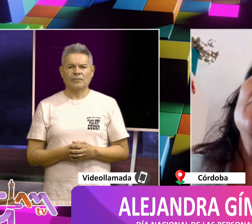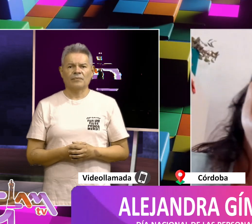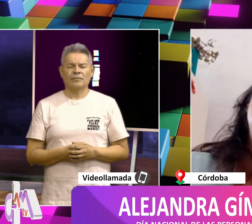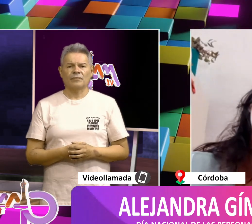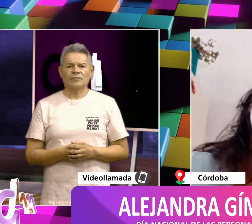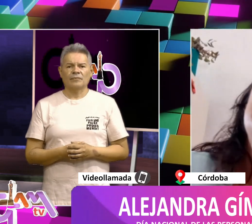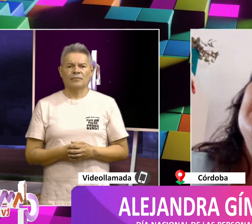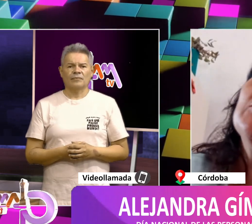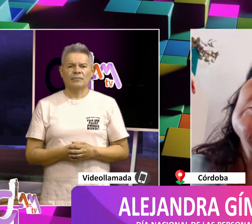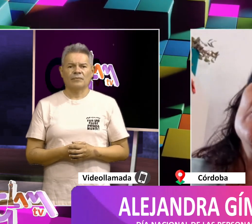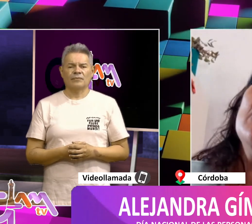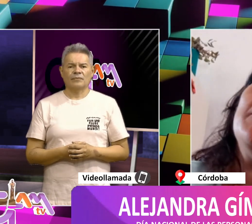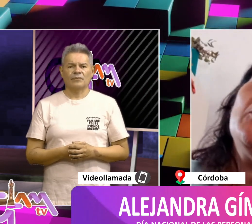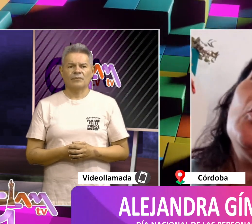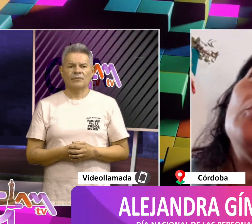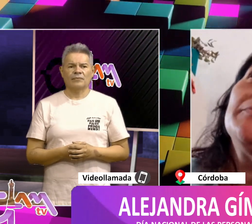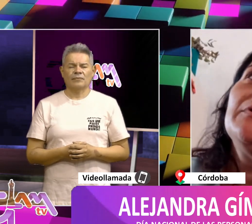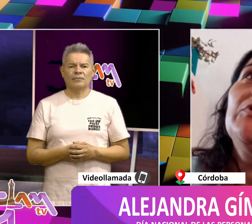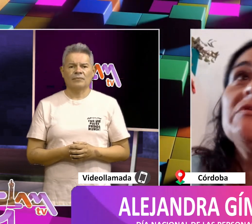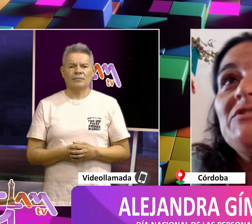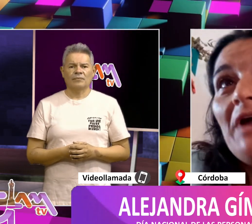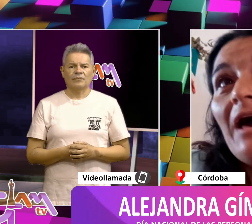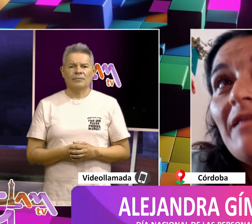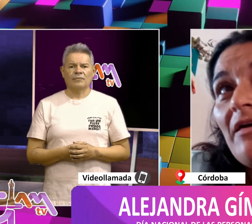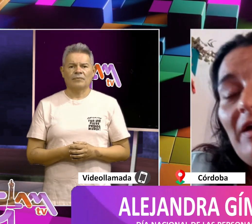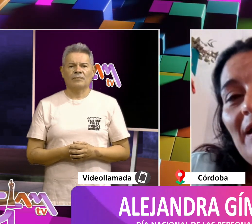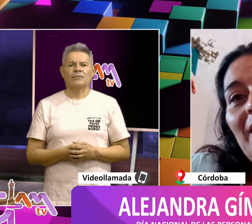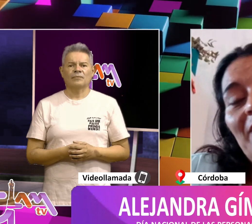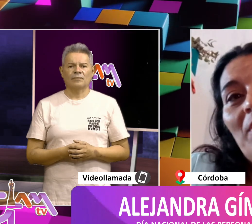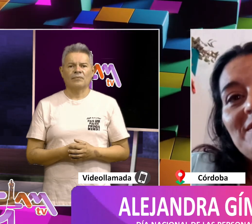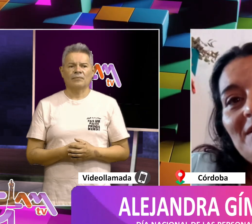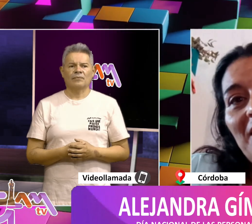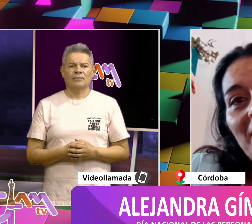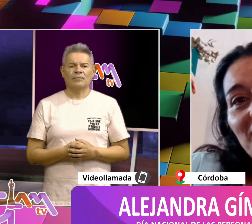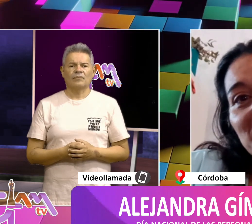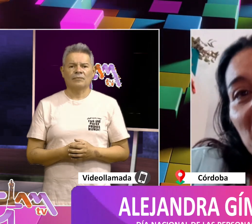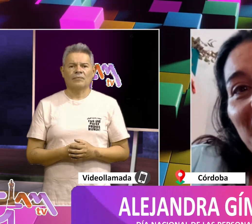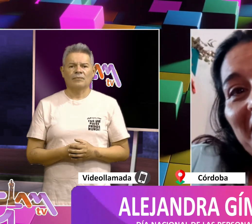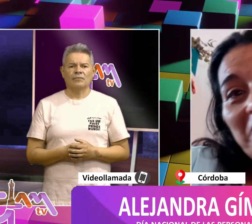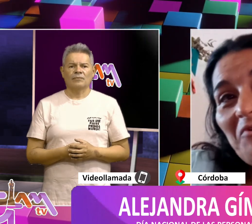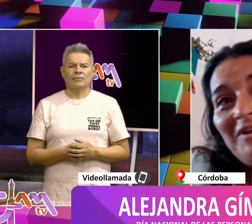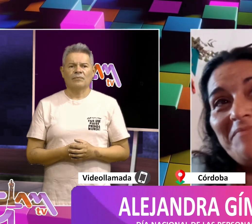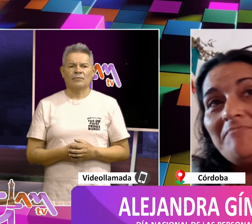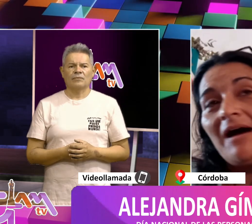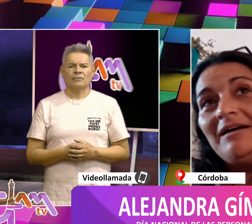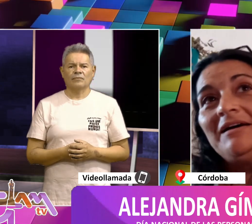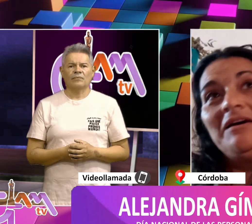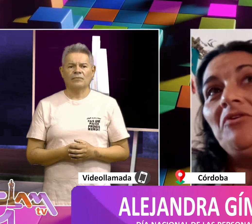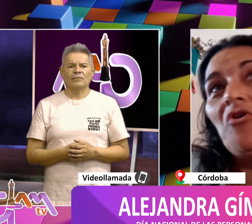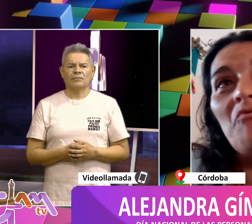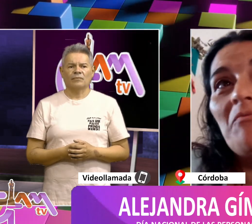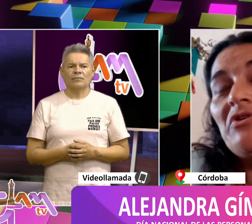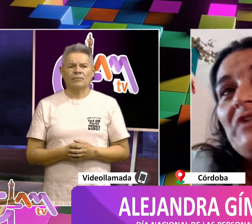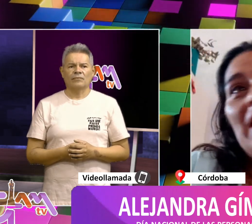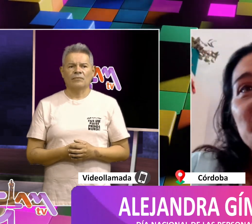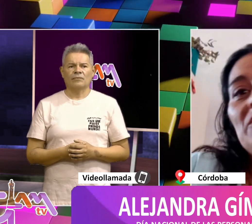con unos papás de niños sordos, pero no se hizo nada desde que la lengua de señas es ley. O sea, quedamos en la misma, no